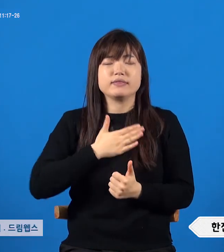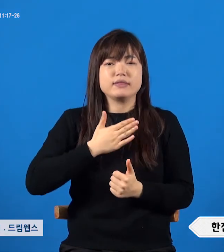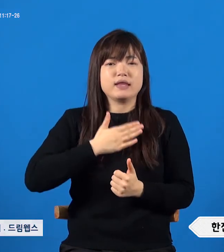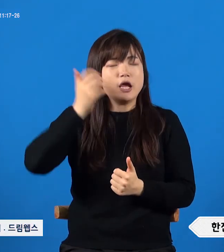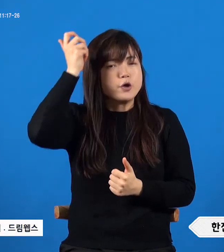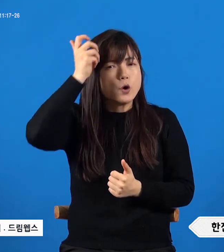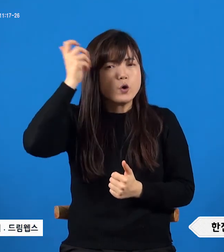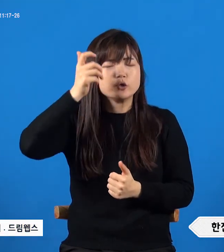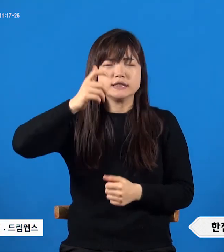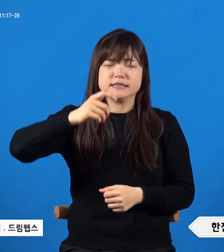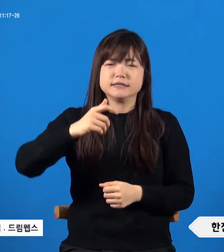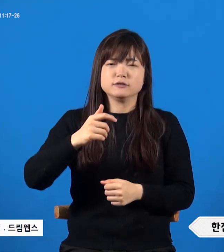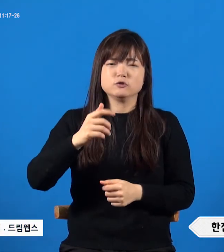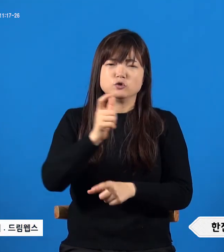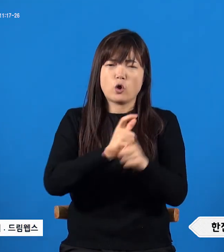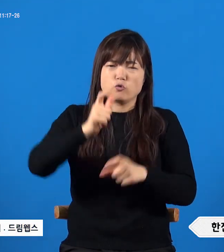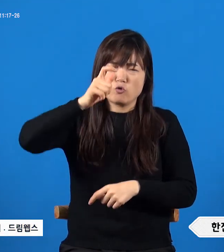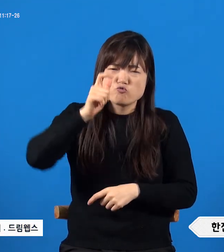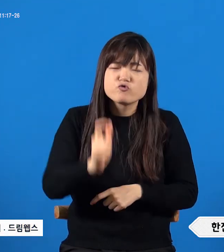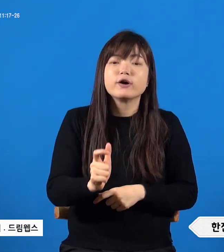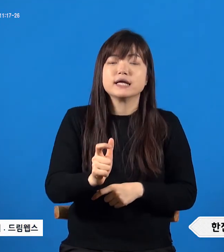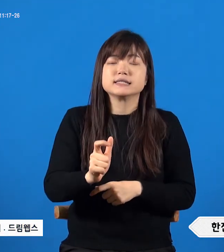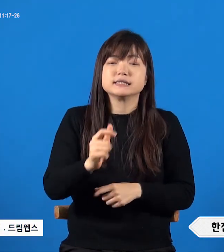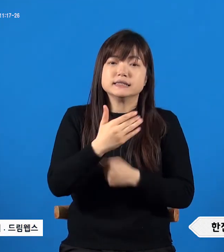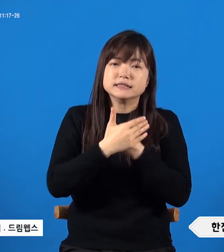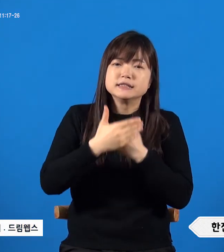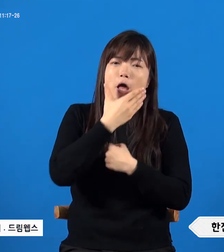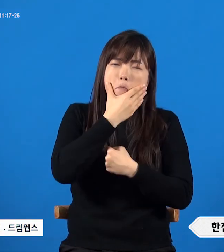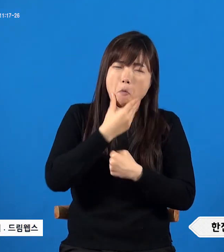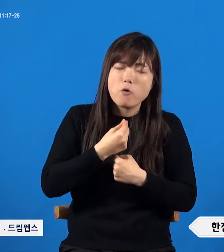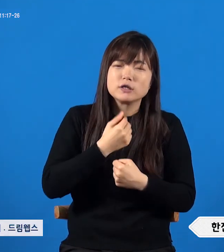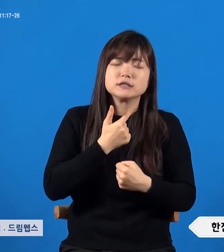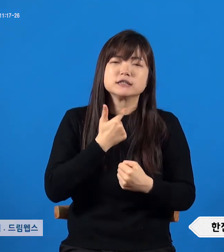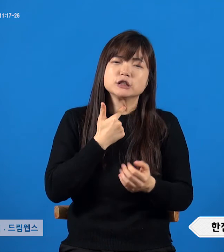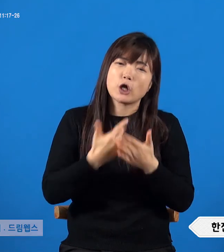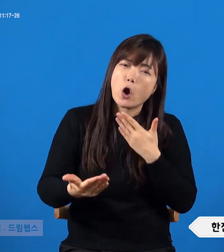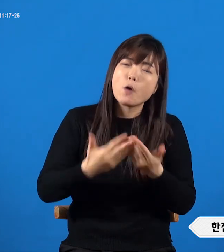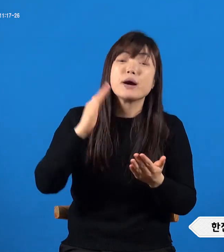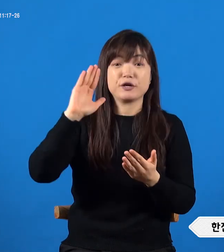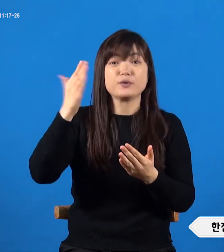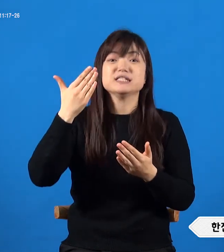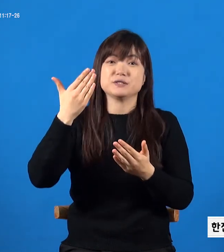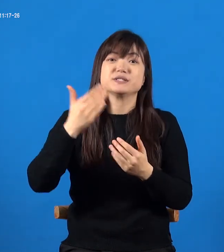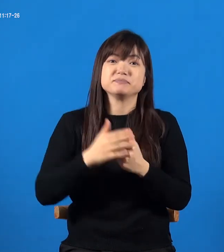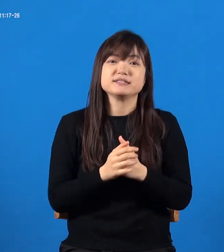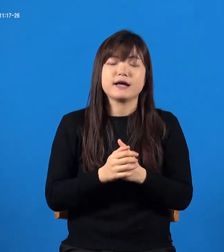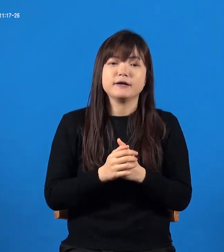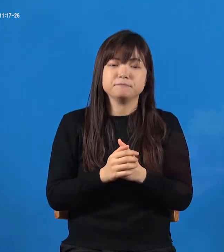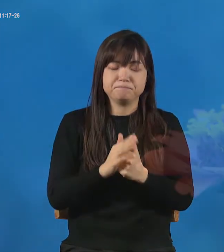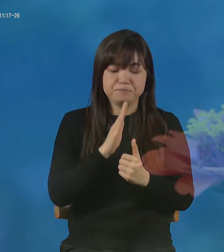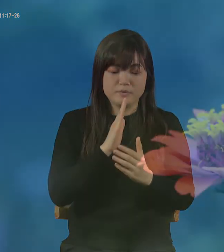영이 더 굳건하게 서는 그런 은혜와 복을 누릴 수 있게 될 것입니다.